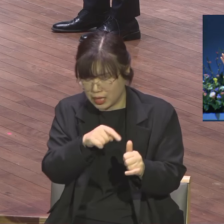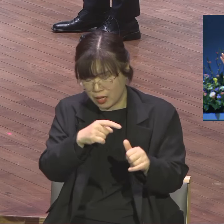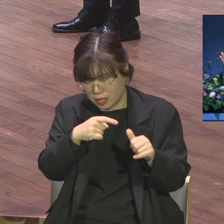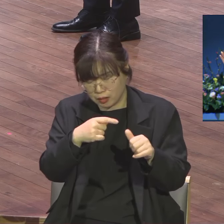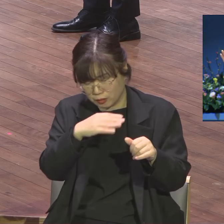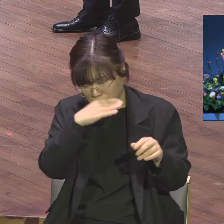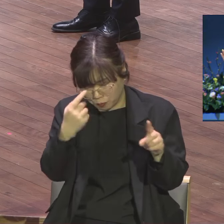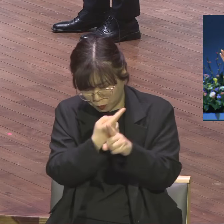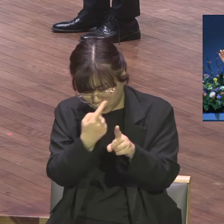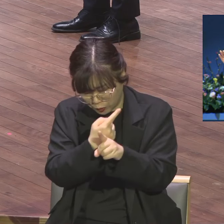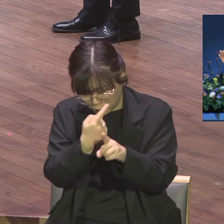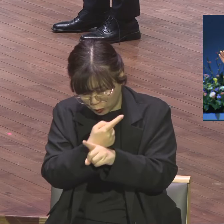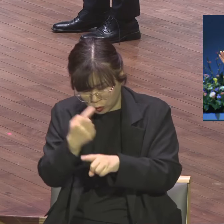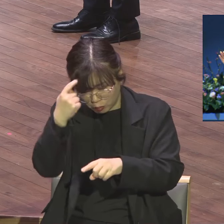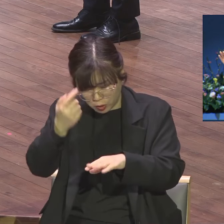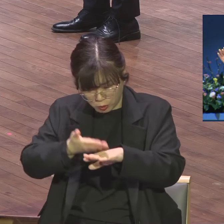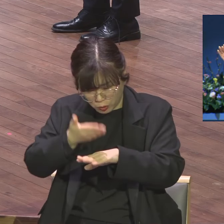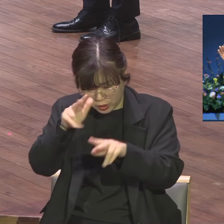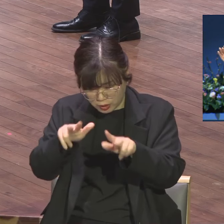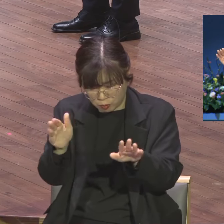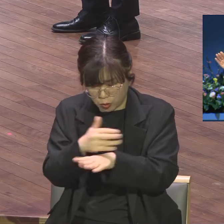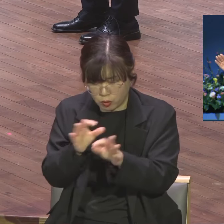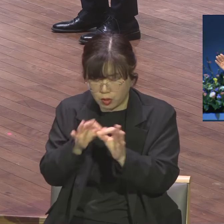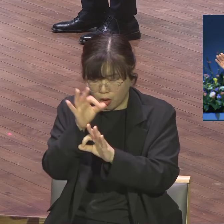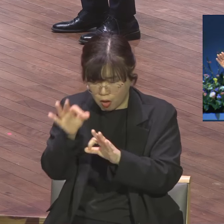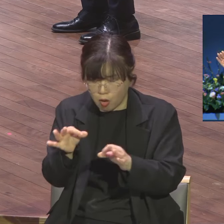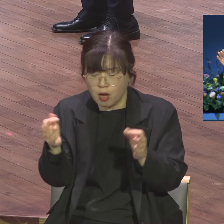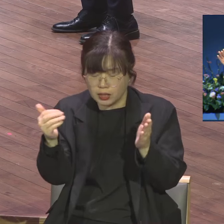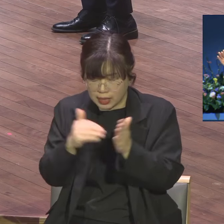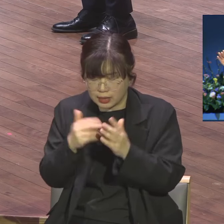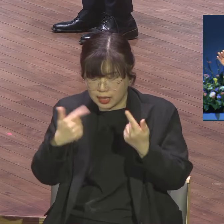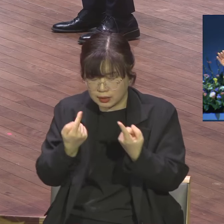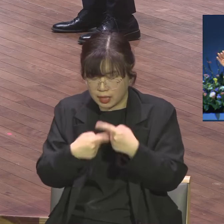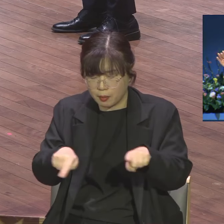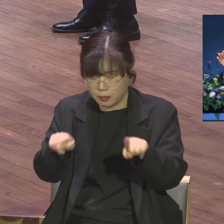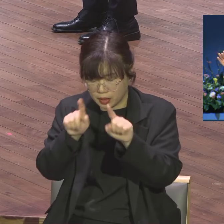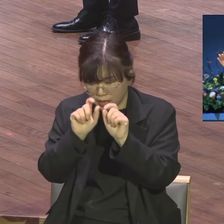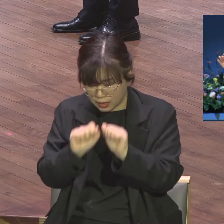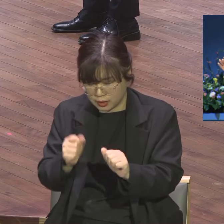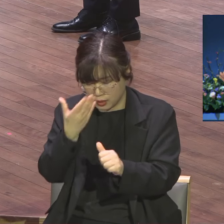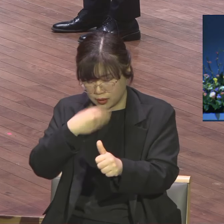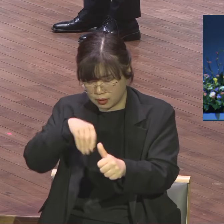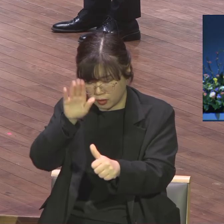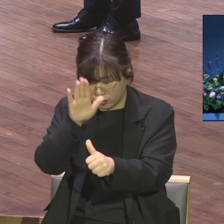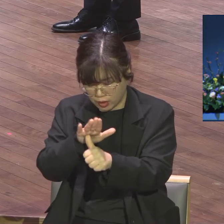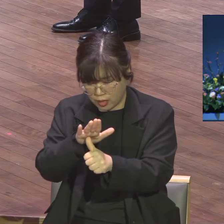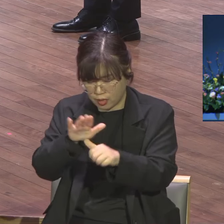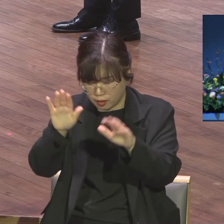지금부터 영원토록 함께 하실지어다. 아멘.